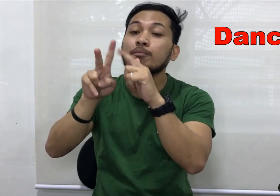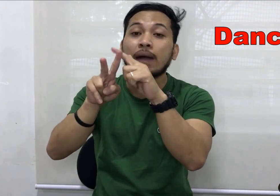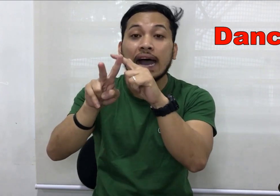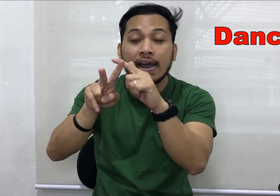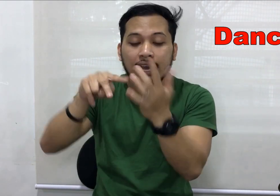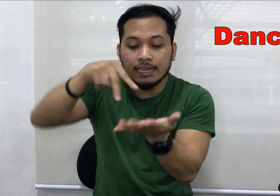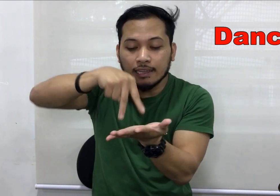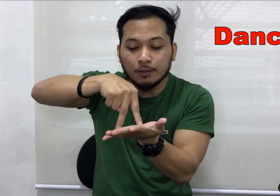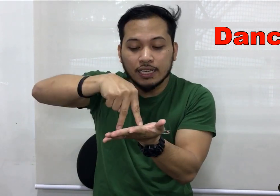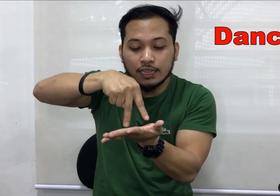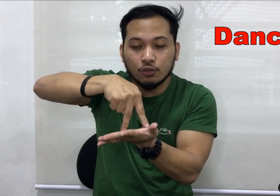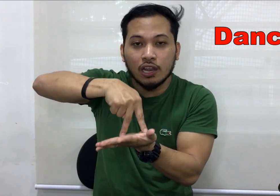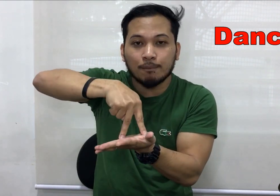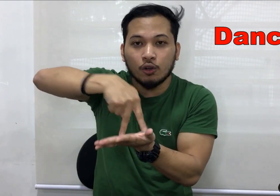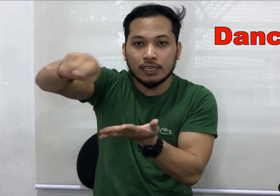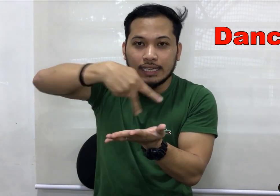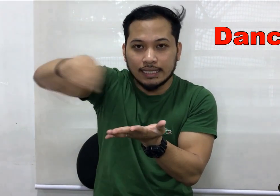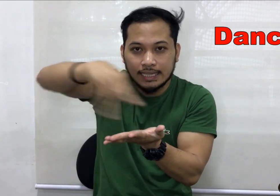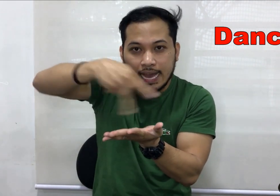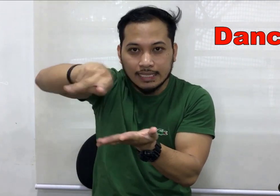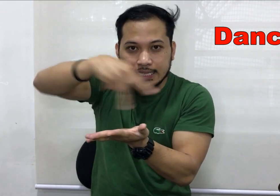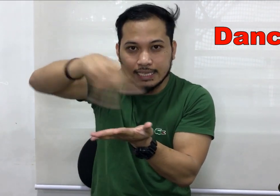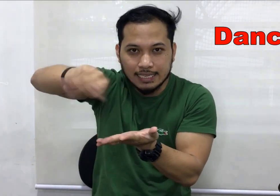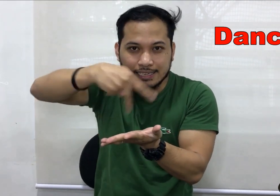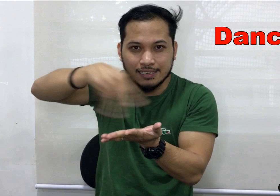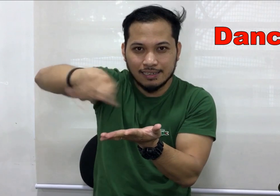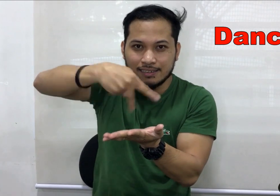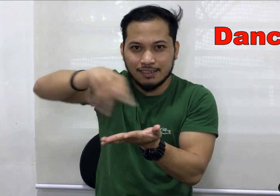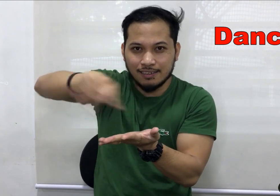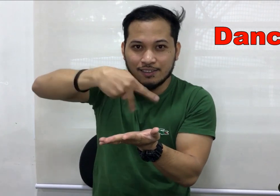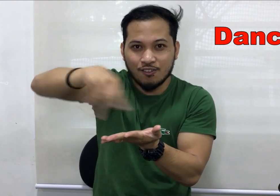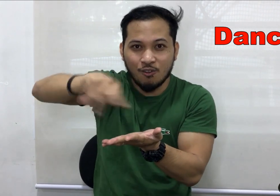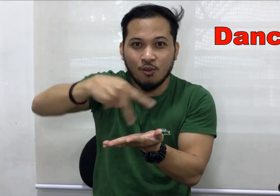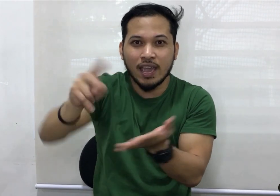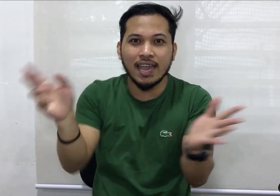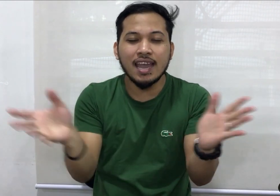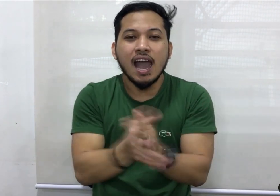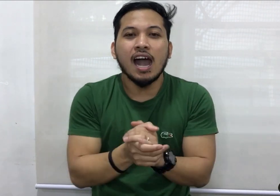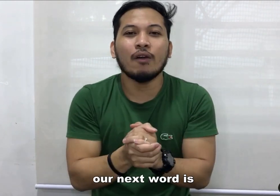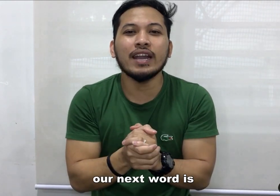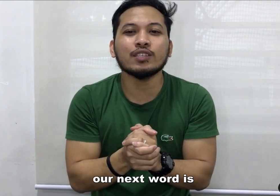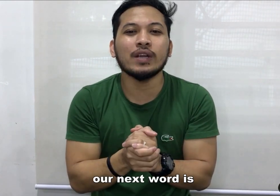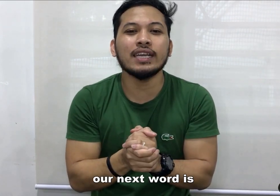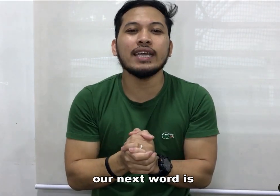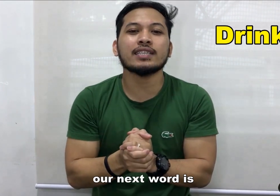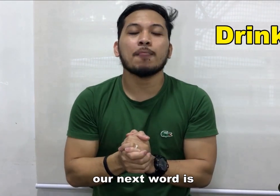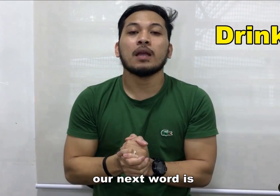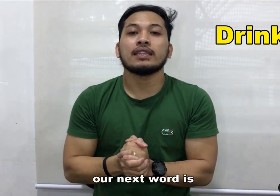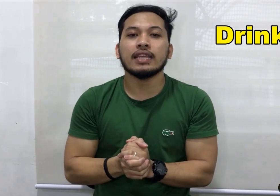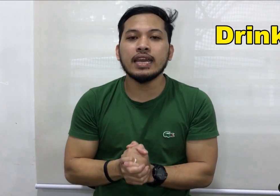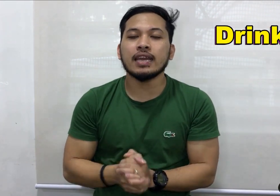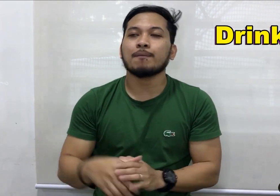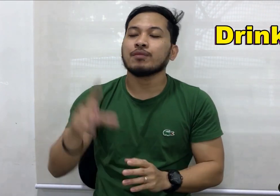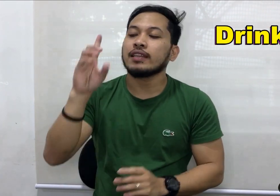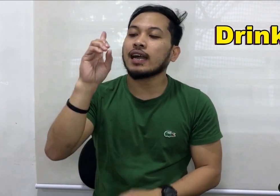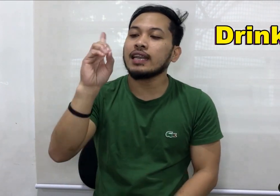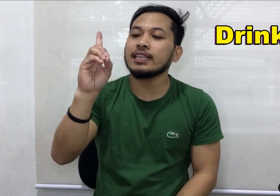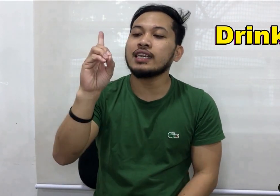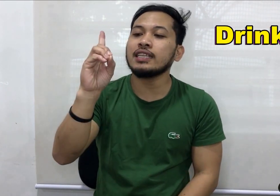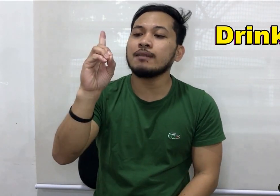yung paa. Tapos, iganto nyo lang po. Dance. Okay? Our next word is drink. Naka-letter T